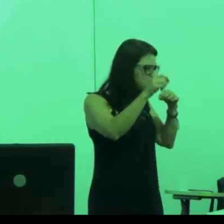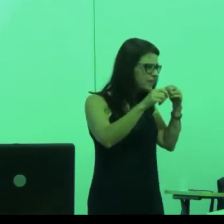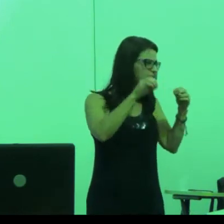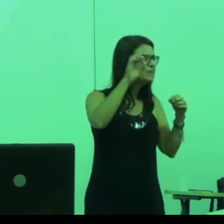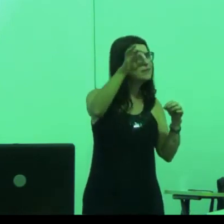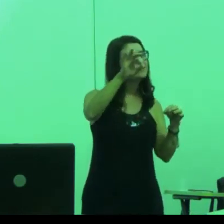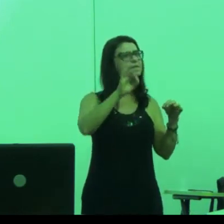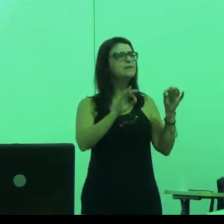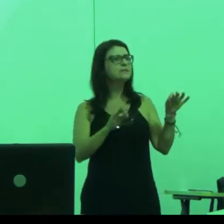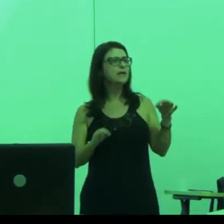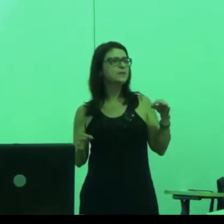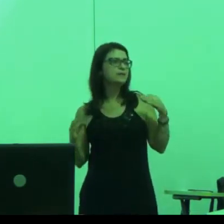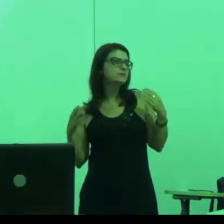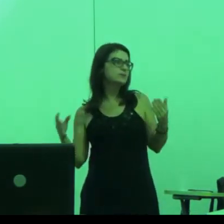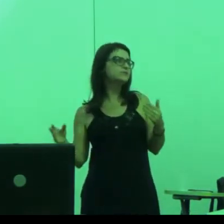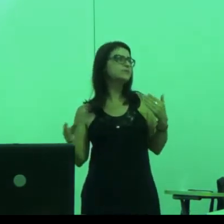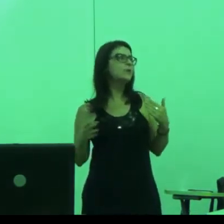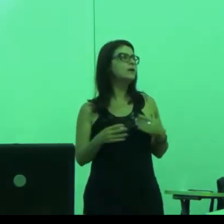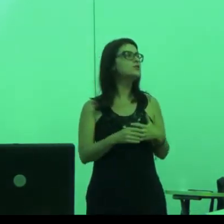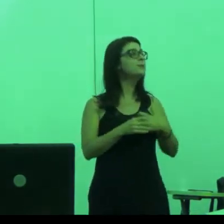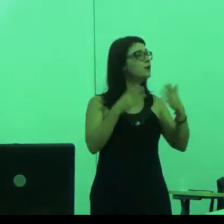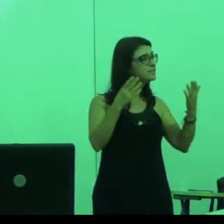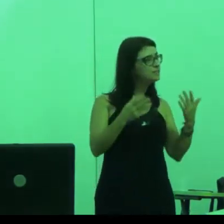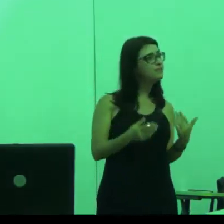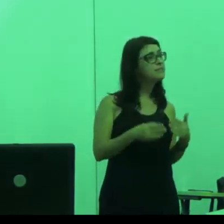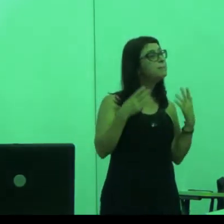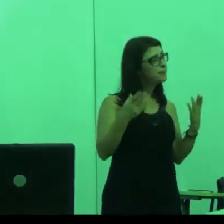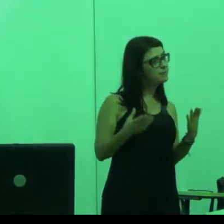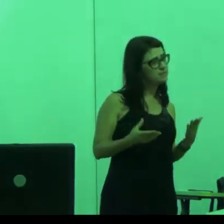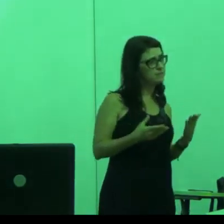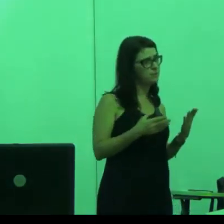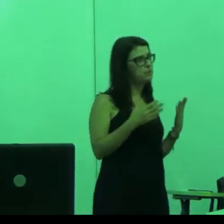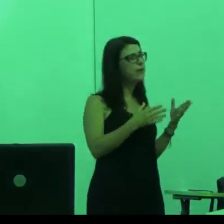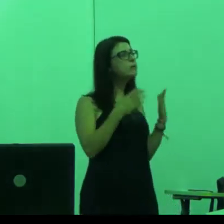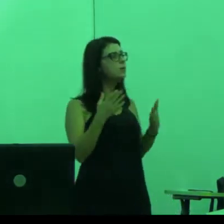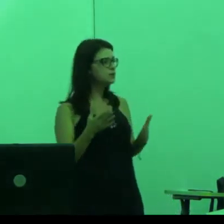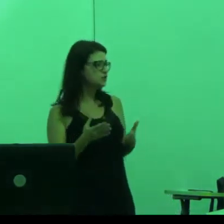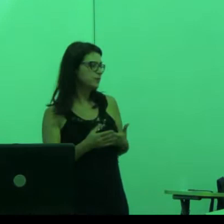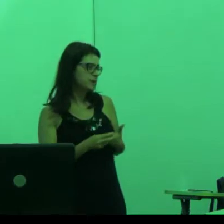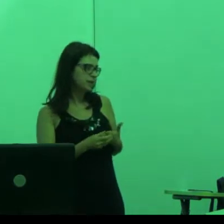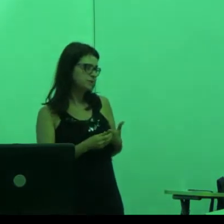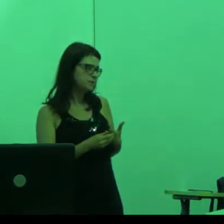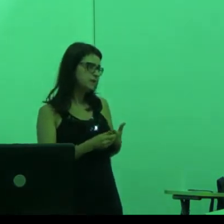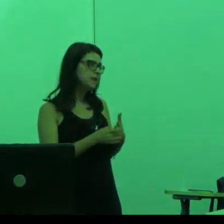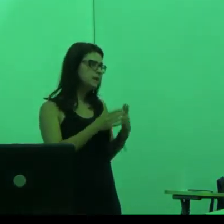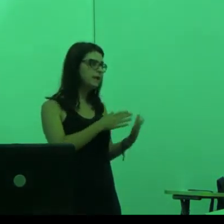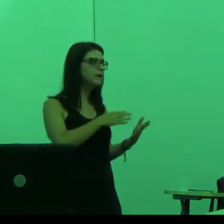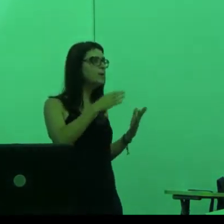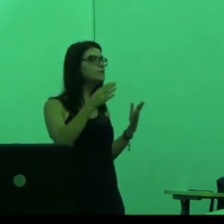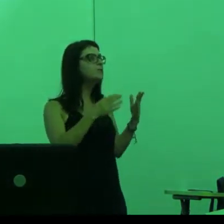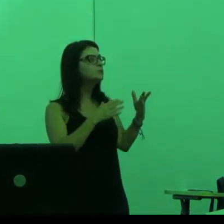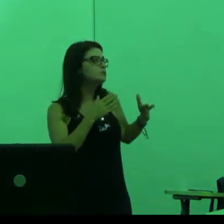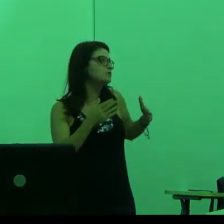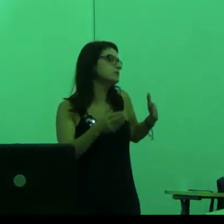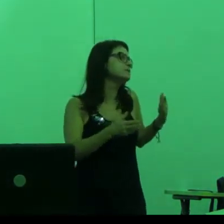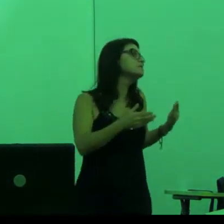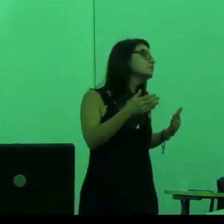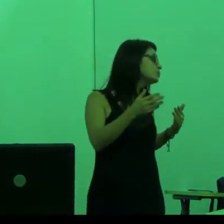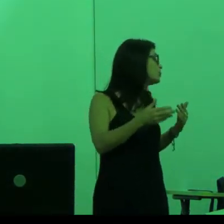mexer. Não, aqui não, claro, e a editora, olha, a gente merece fazer preparação. Então, eram coisas diferentes e era quase como se eu tivesse sido